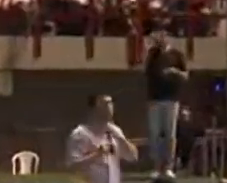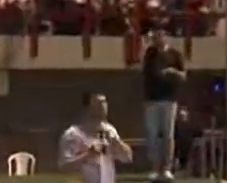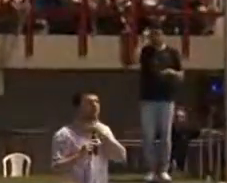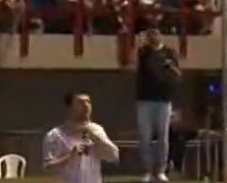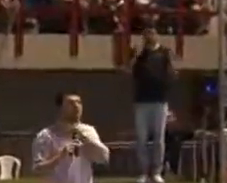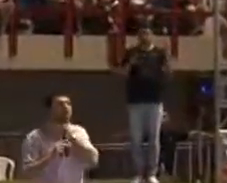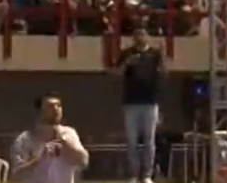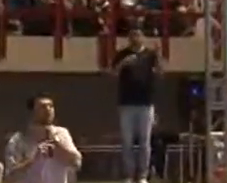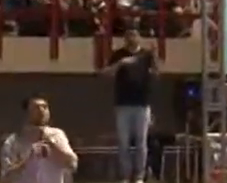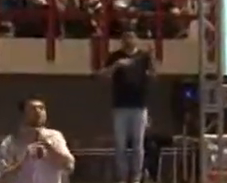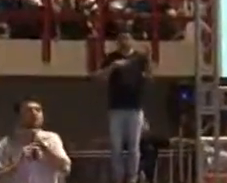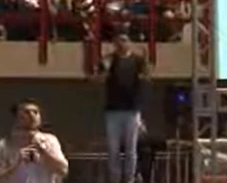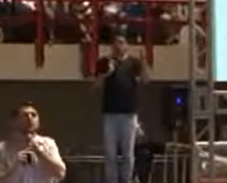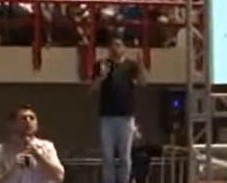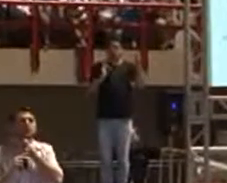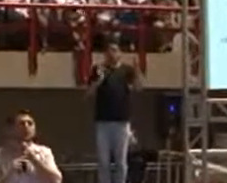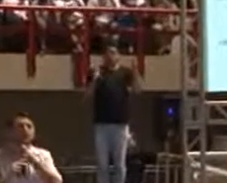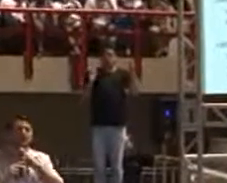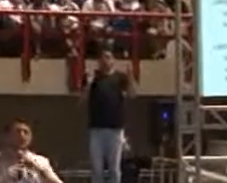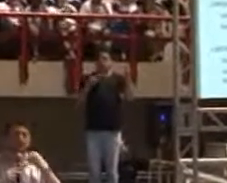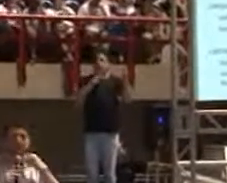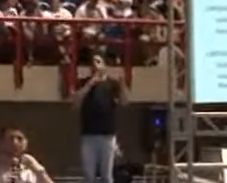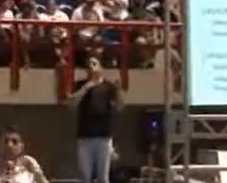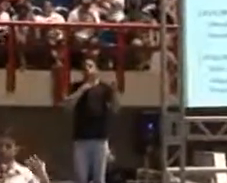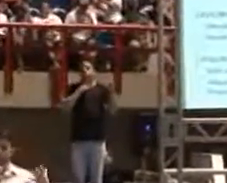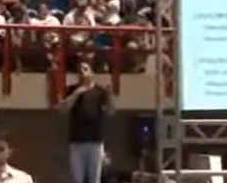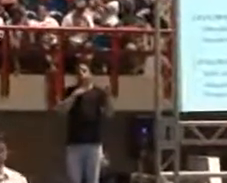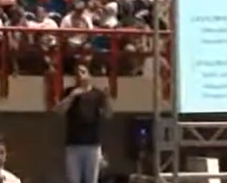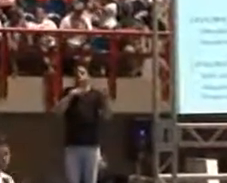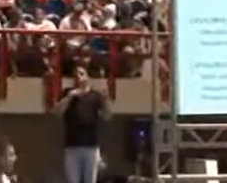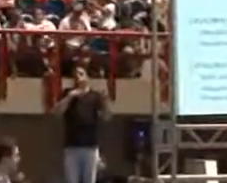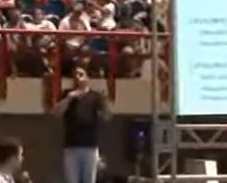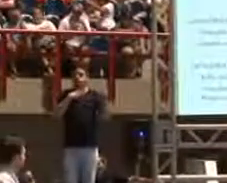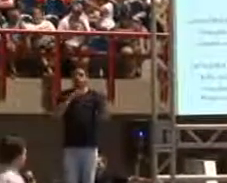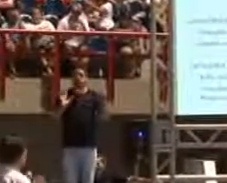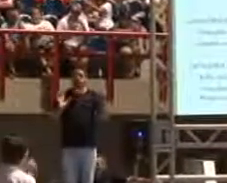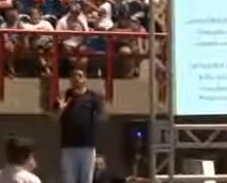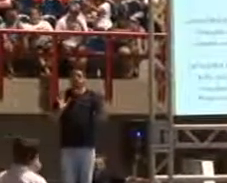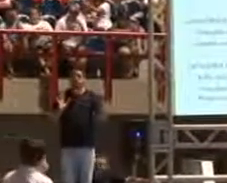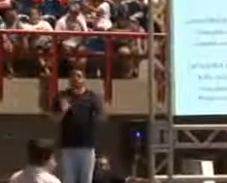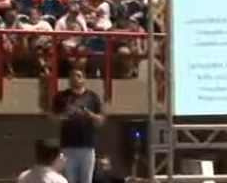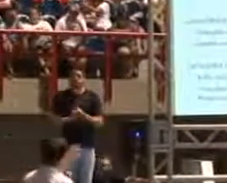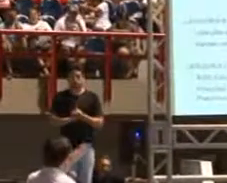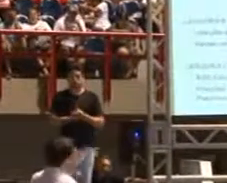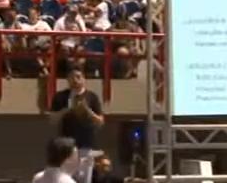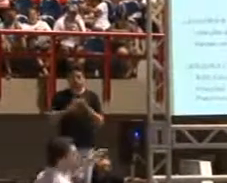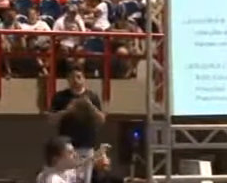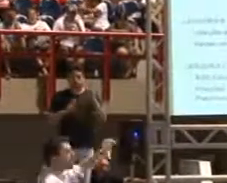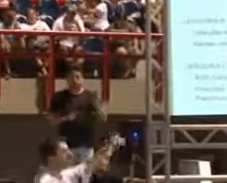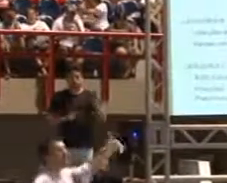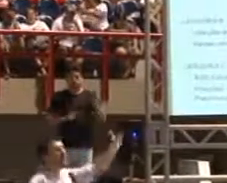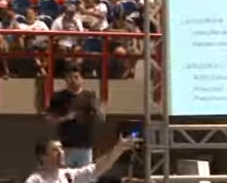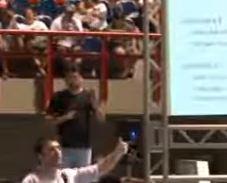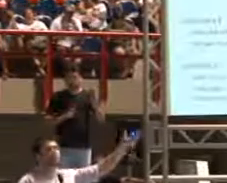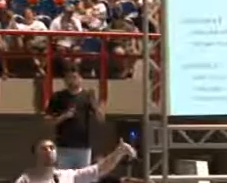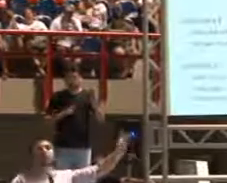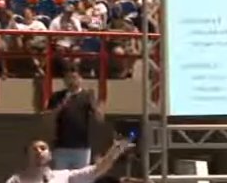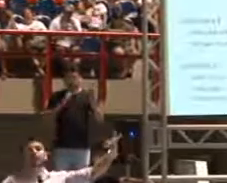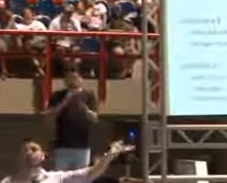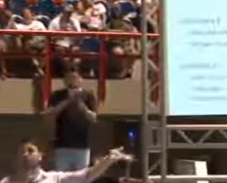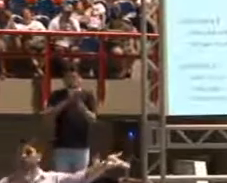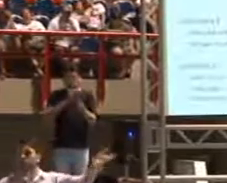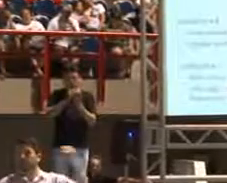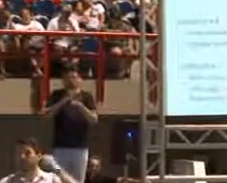nada. Só algum inchaço aqui assim na garganta. Os linfonodos aumentados, né? Na categoria B, começam a aparecer